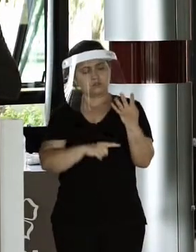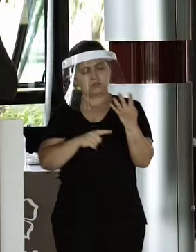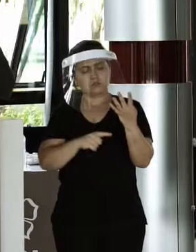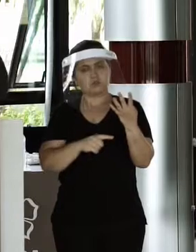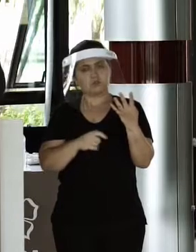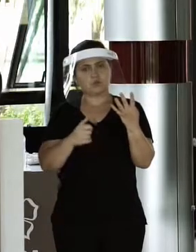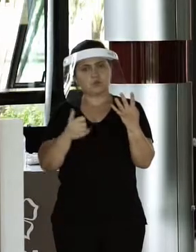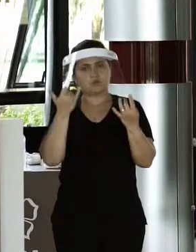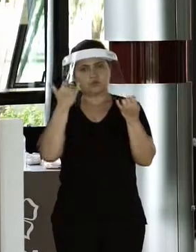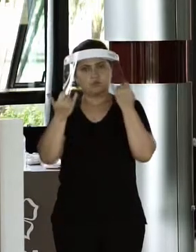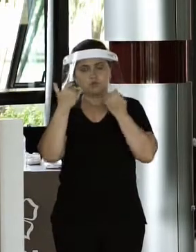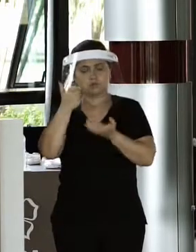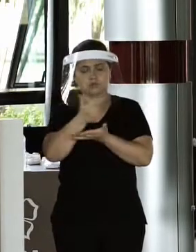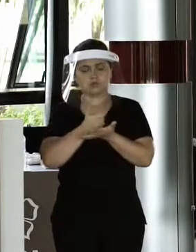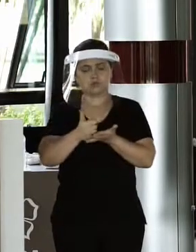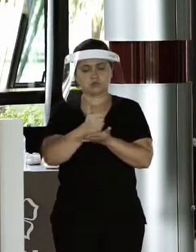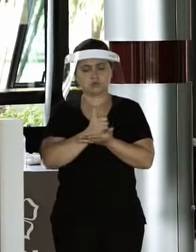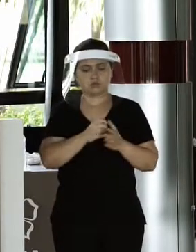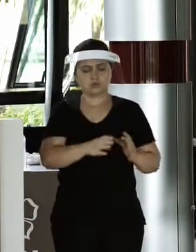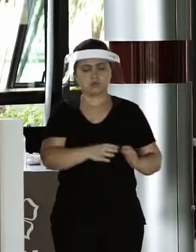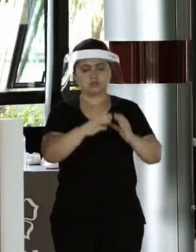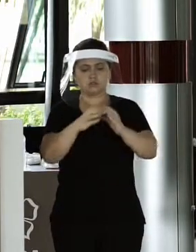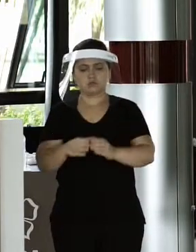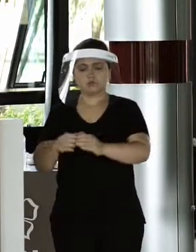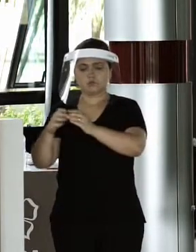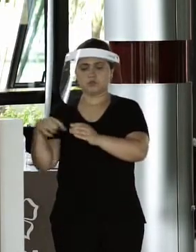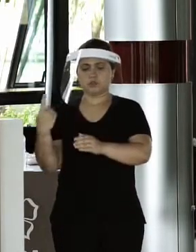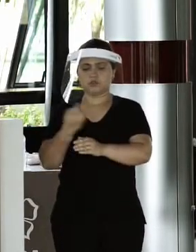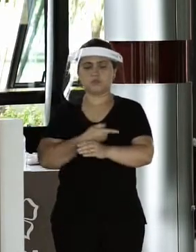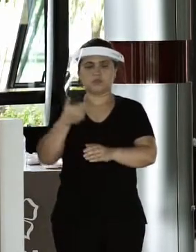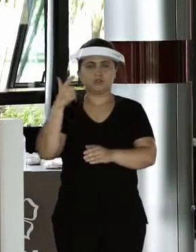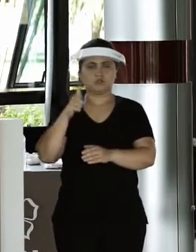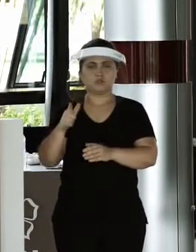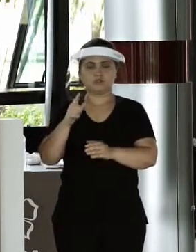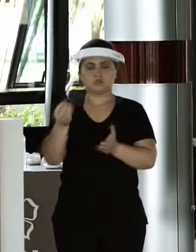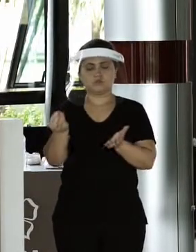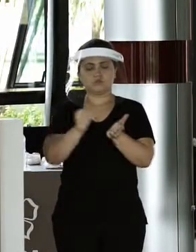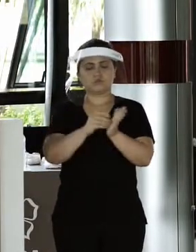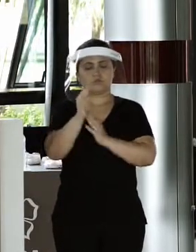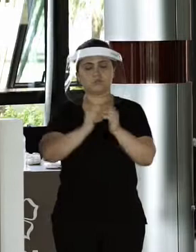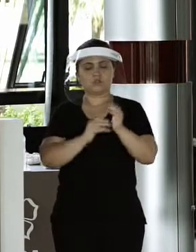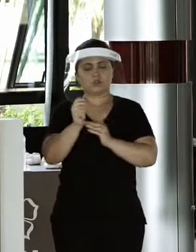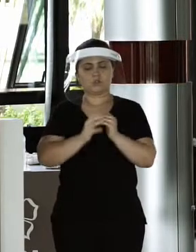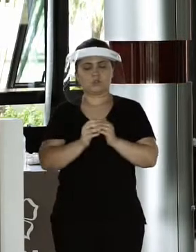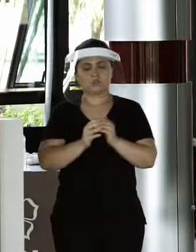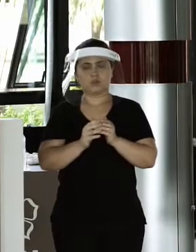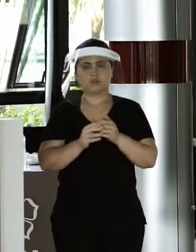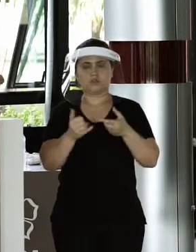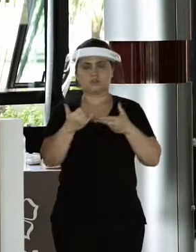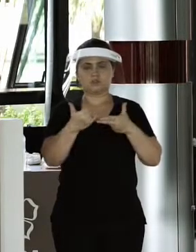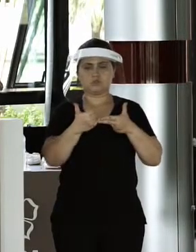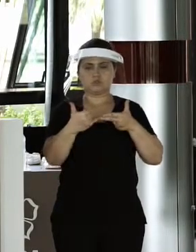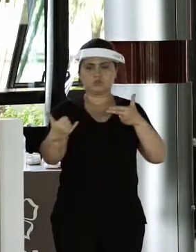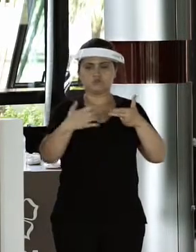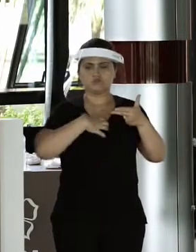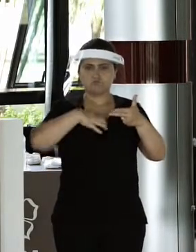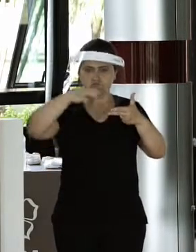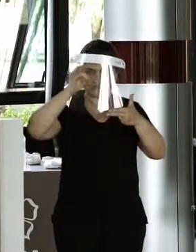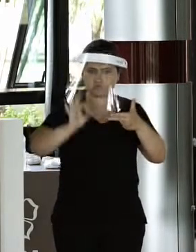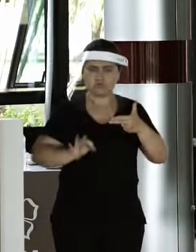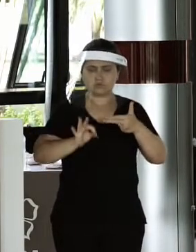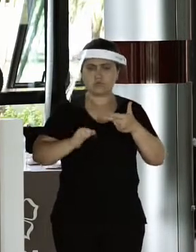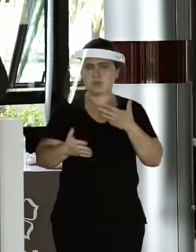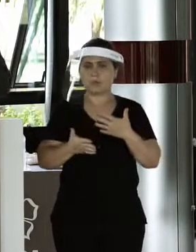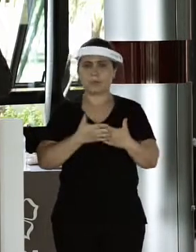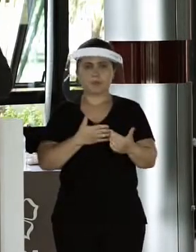pilares são os 4 pilares fundamentais para a gente poder aplicar a termografia de maneira correta. Isso aqui